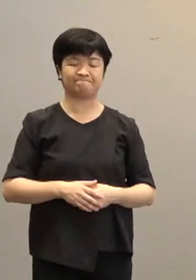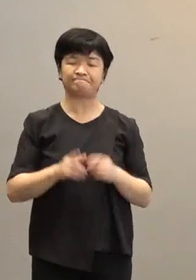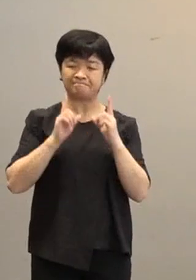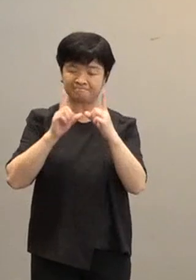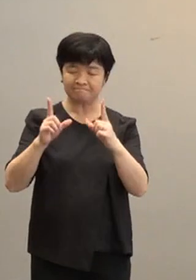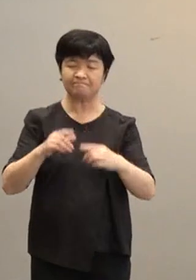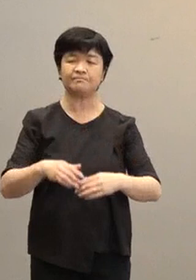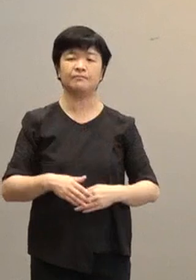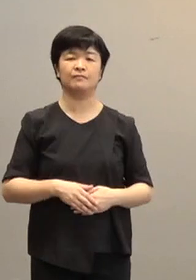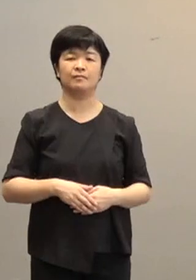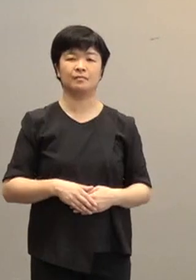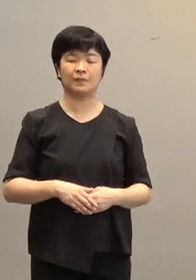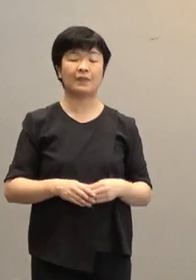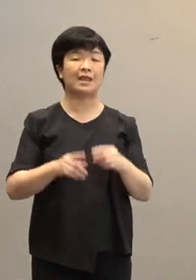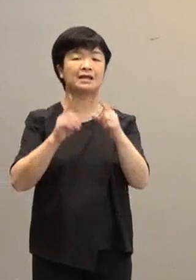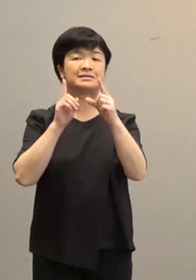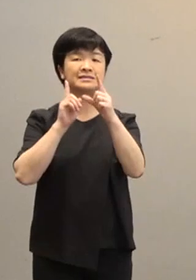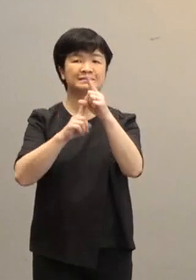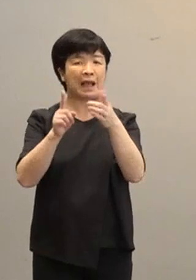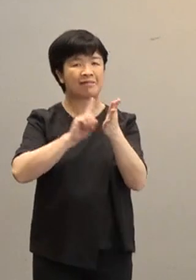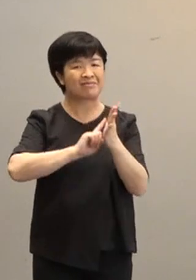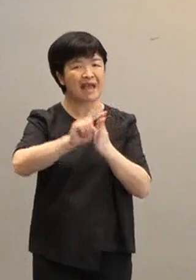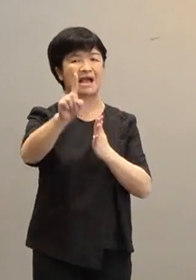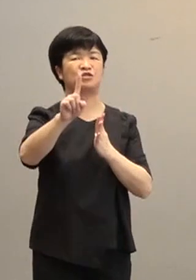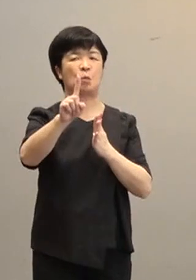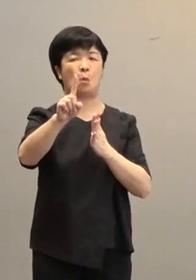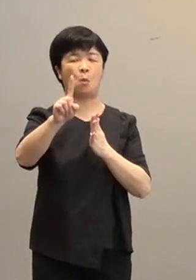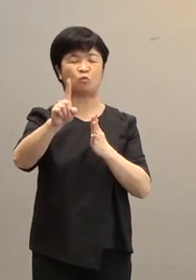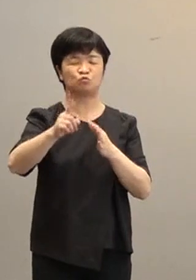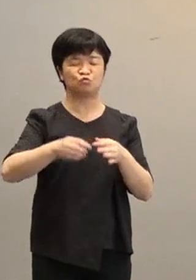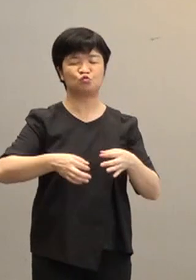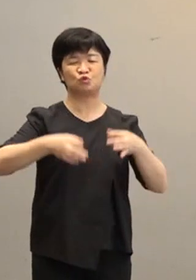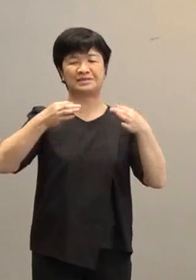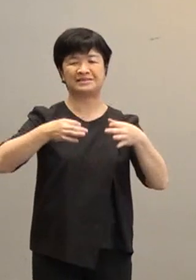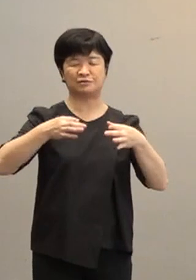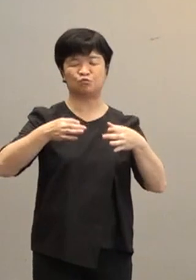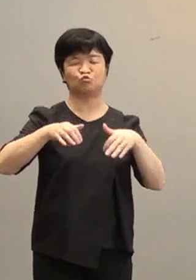ですね、本当に千葉を代表する金融機関の